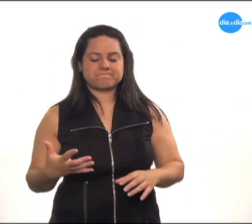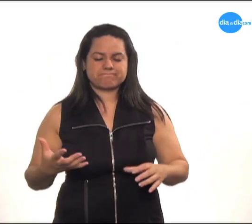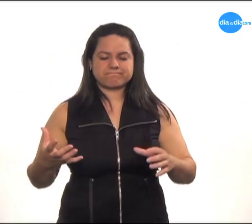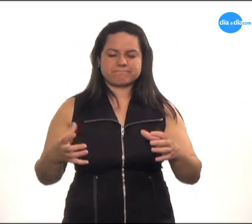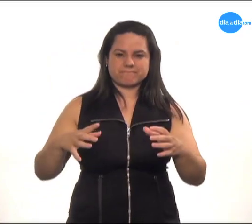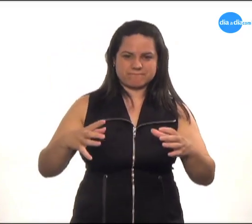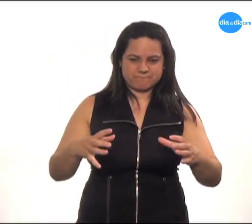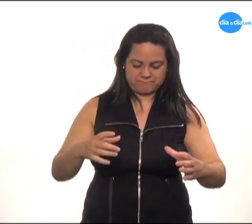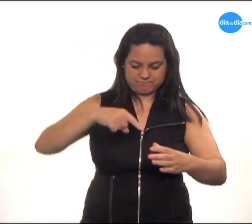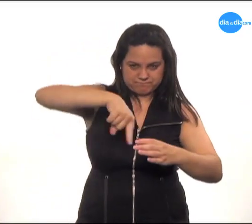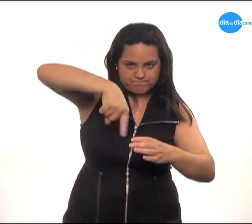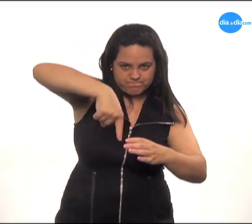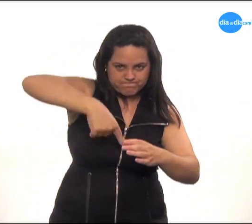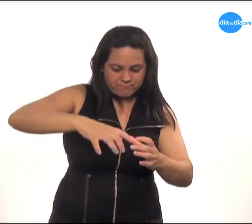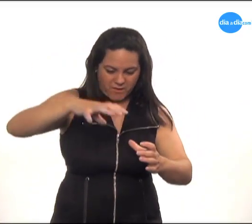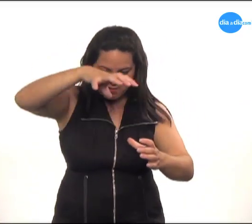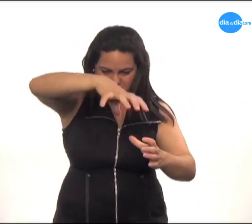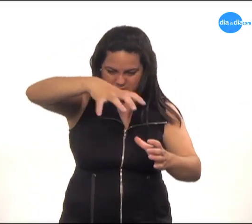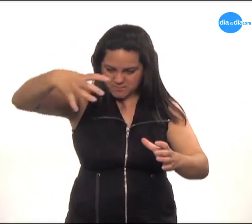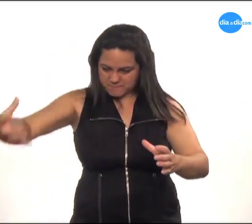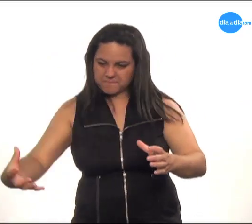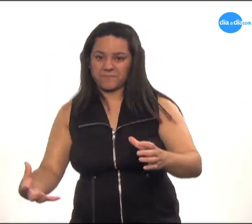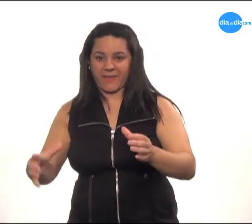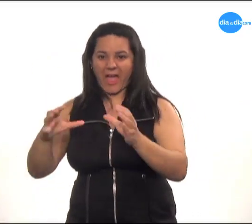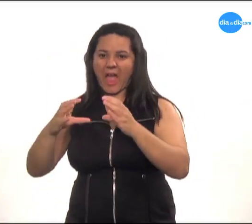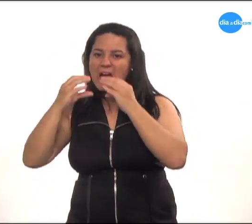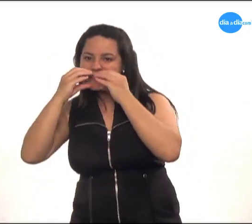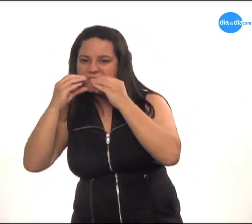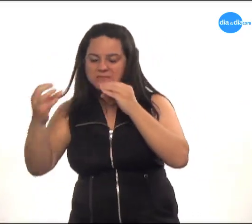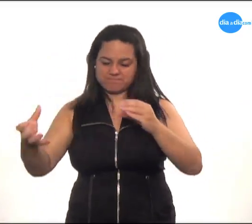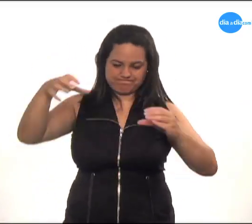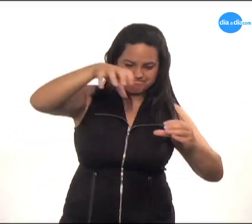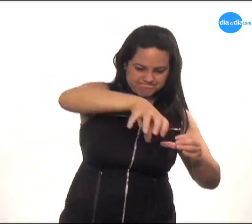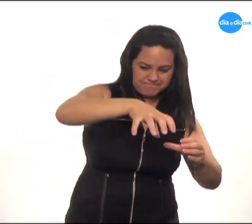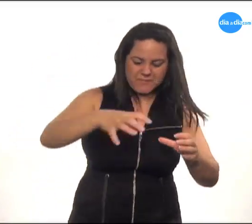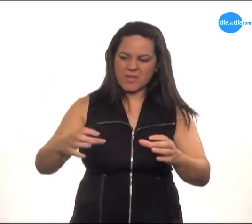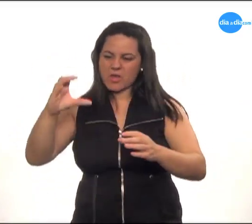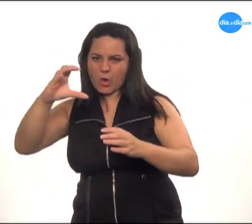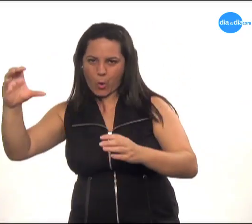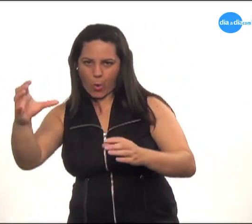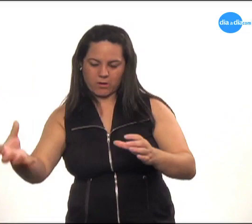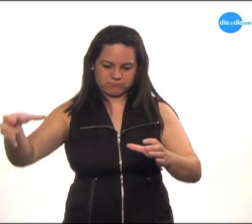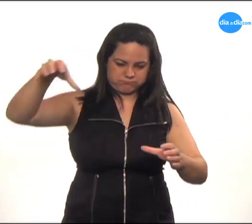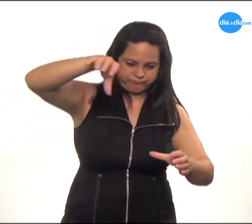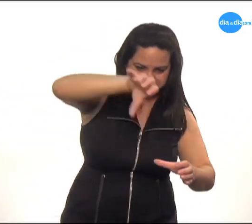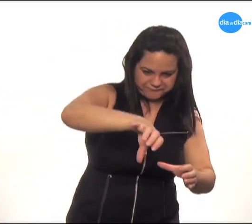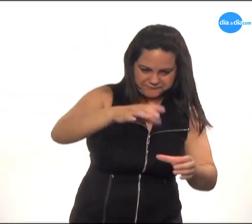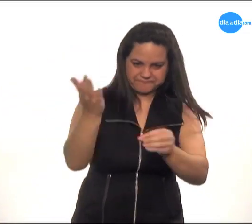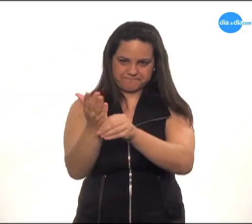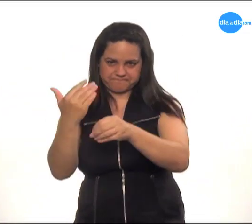ligou, abriu o liquidificador, jogou o hambúrguer, a batatinha, a